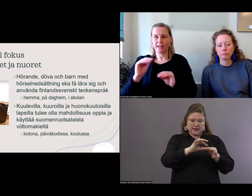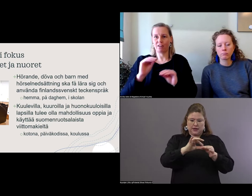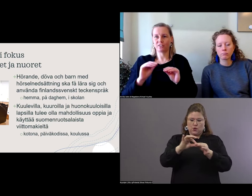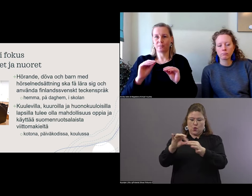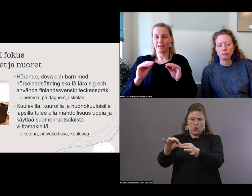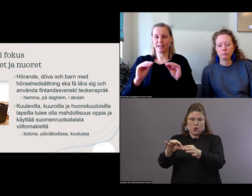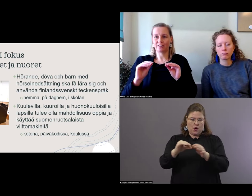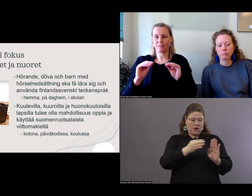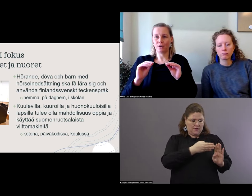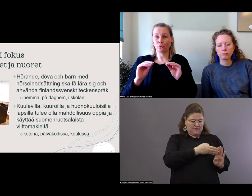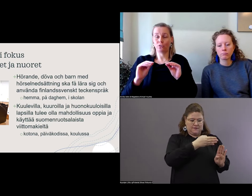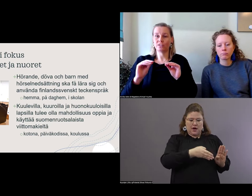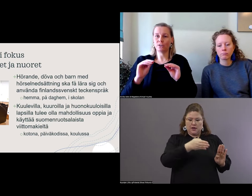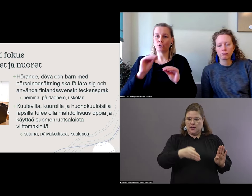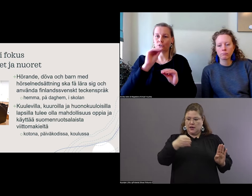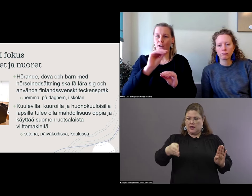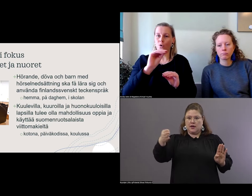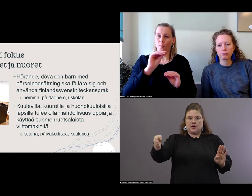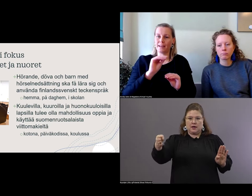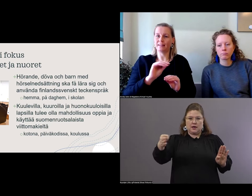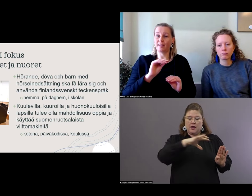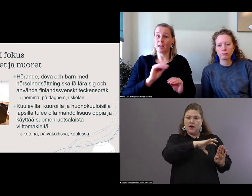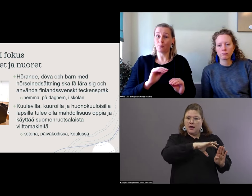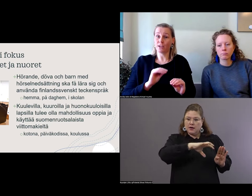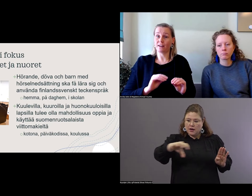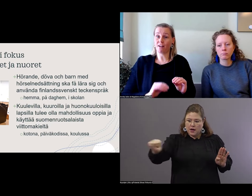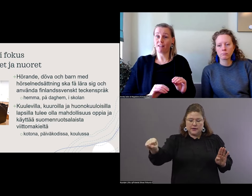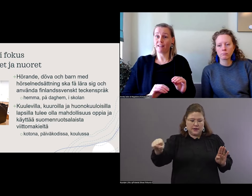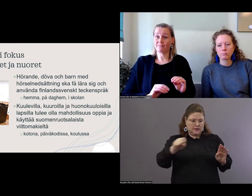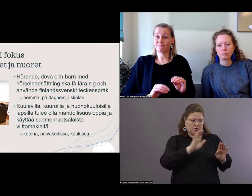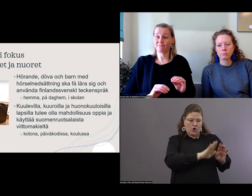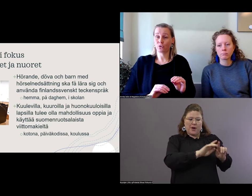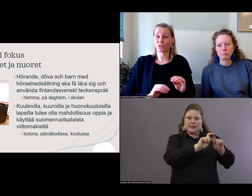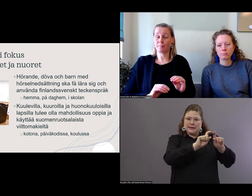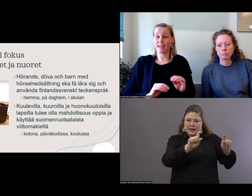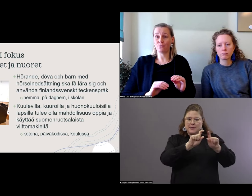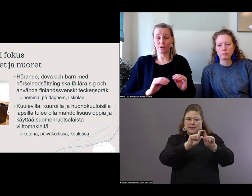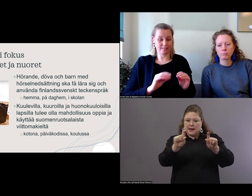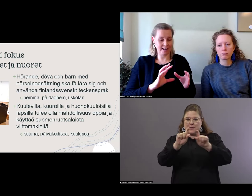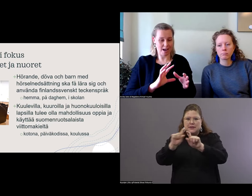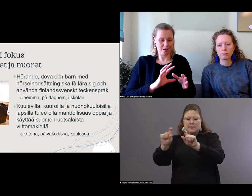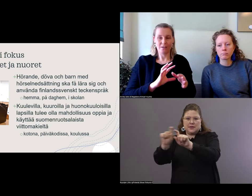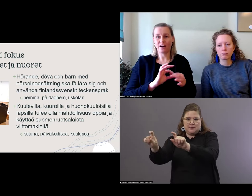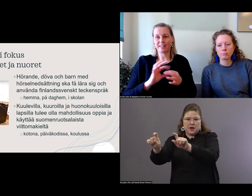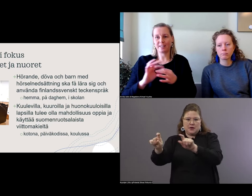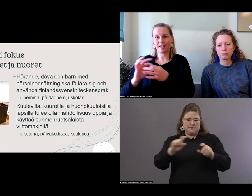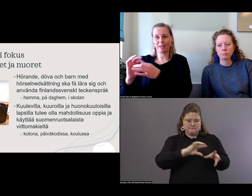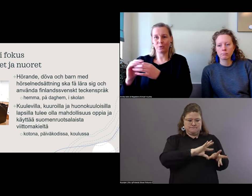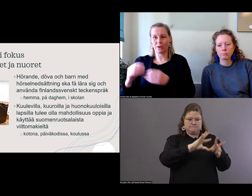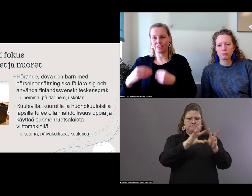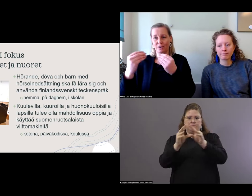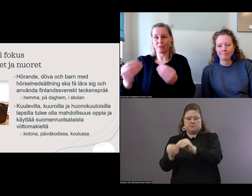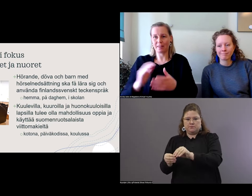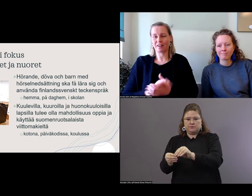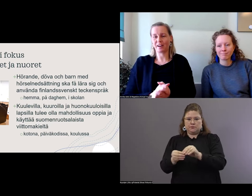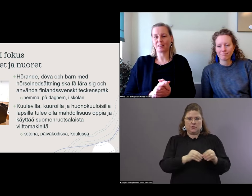eri palikat meidän tarvii nyt sijoittaa omien teemojen alle, koska me ei voida tehdä vain tätä